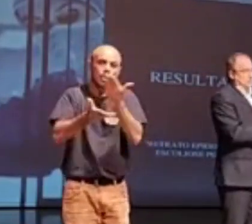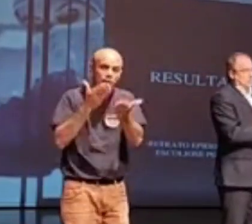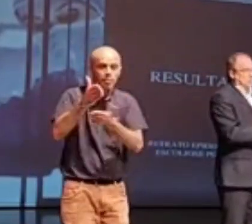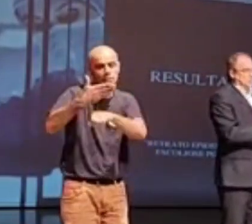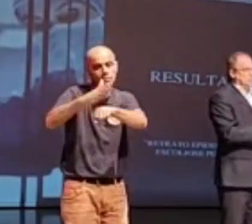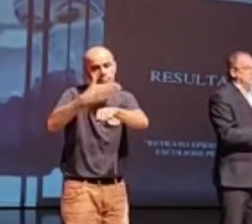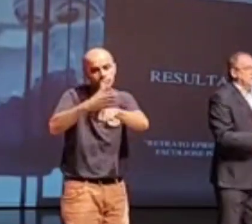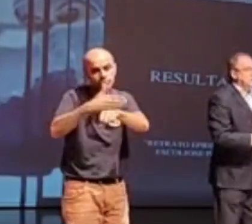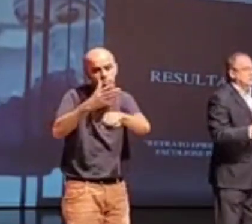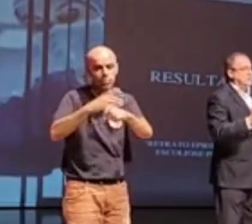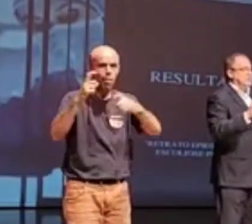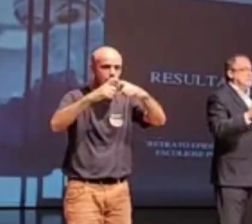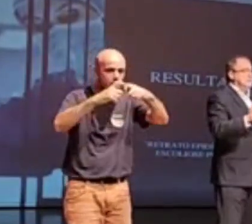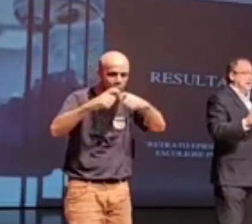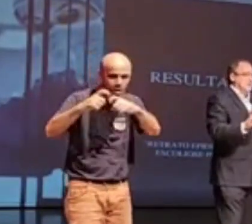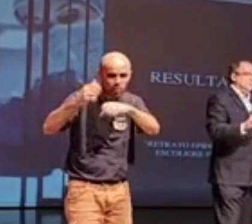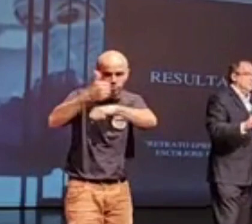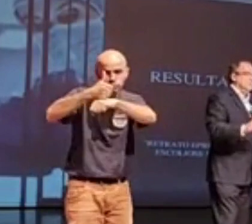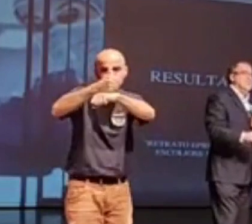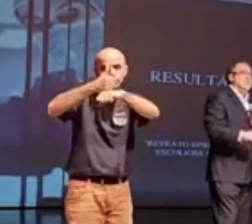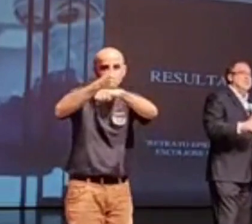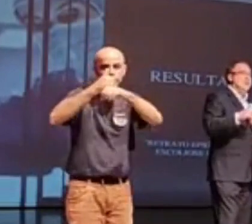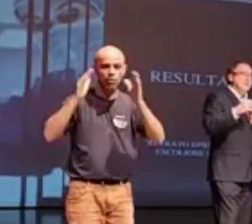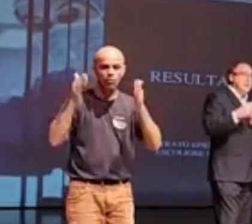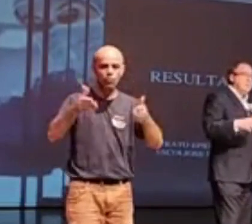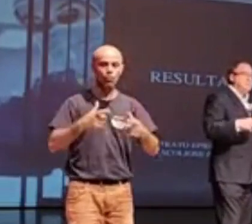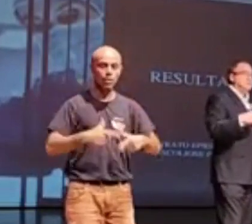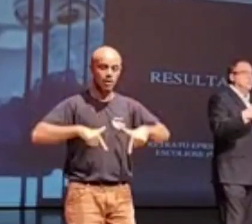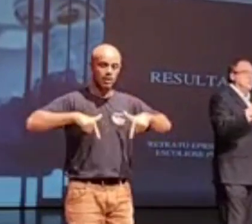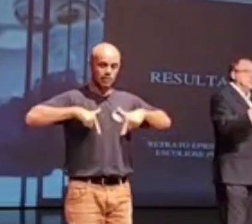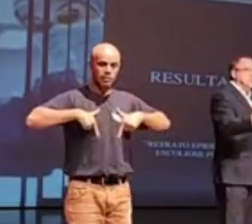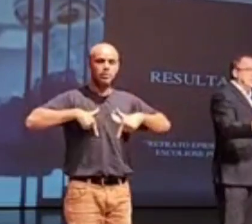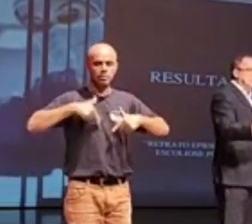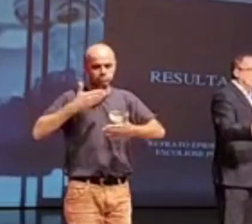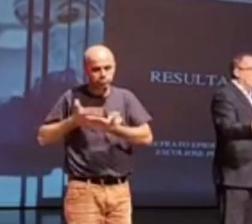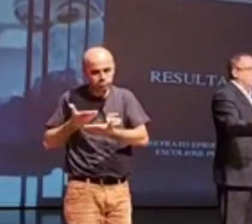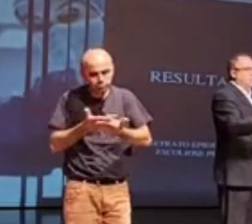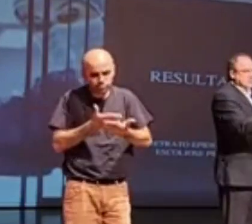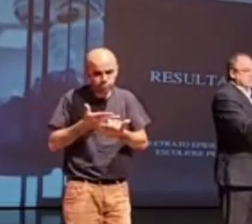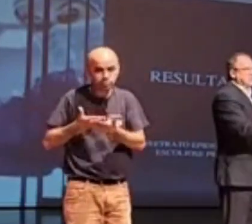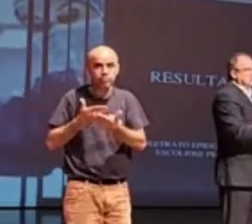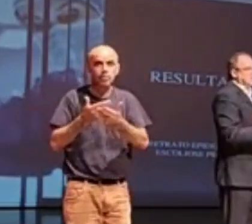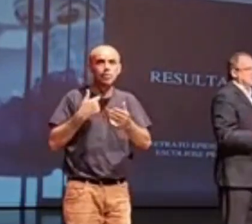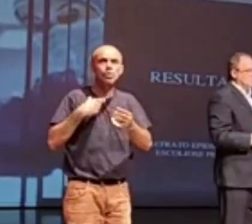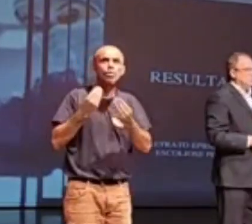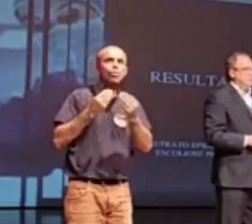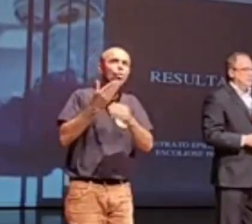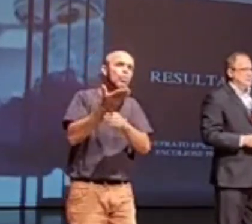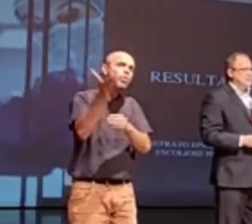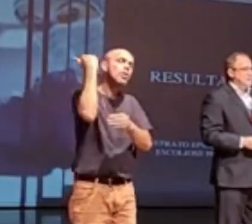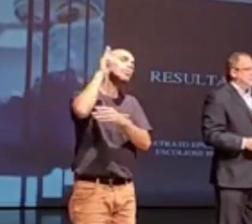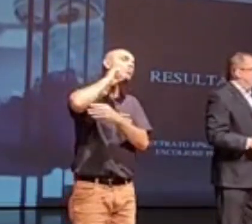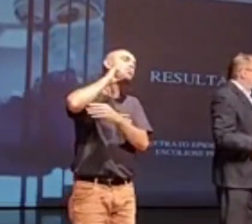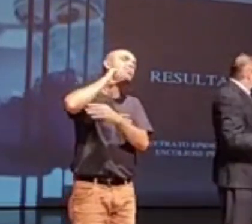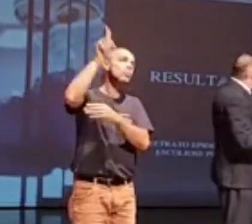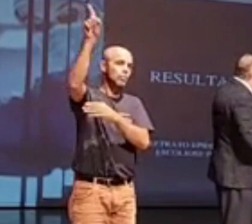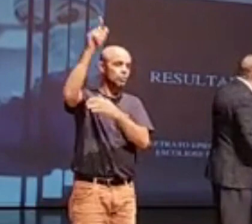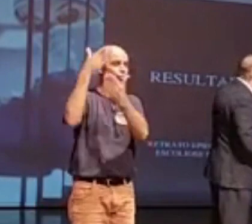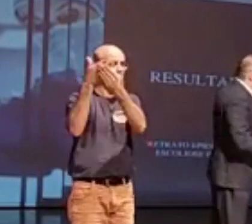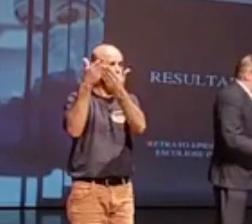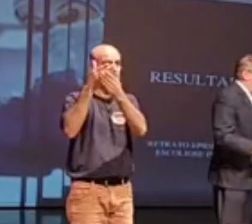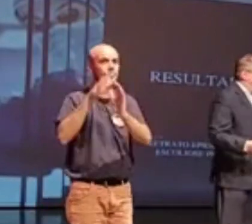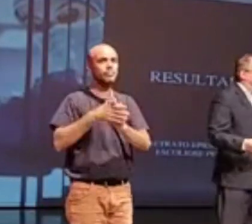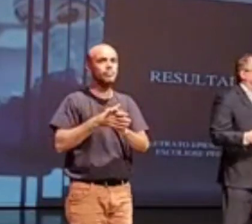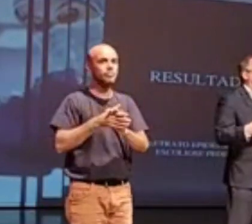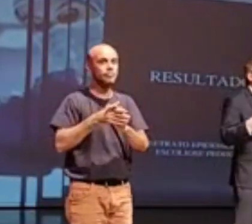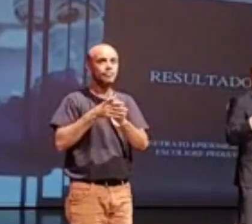tratam a escoliose, que são credenciados, e convidar para o estudo multicêntrico, como o Einstein fez em relação aos coletes. E o nosso